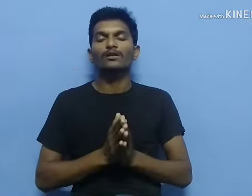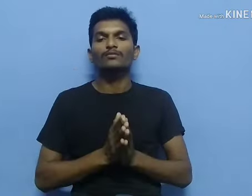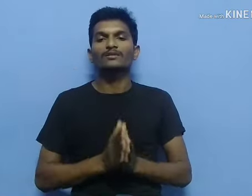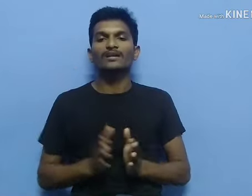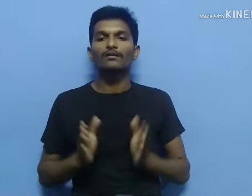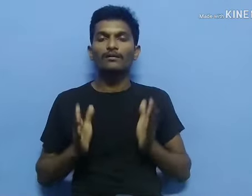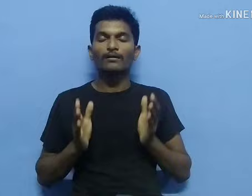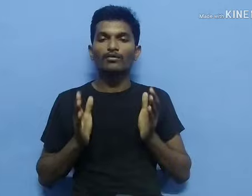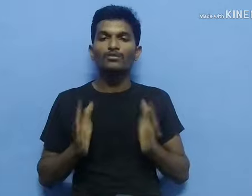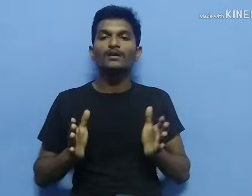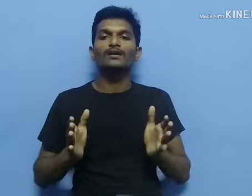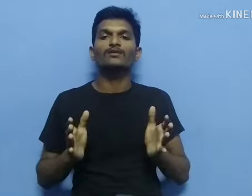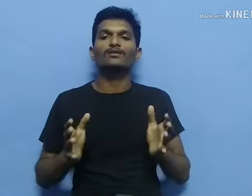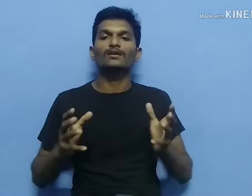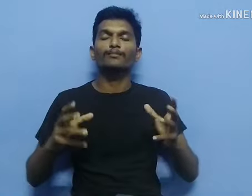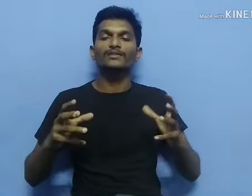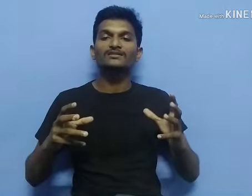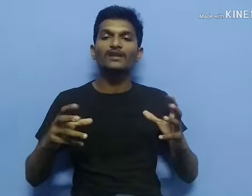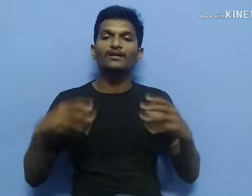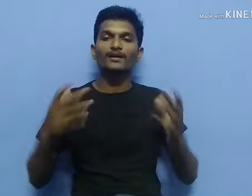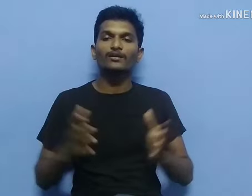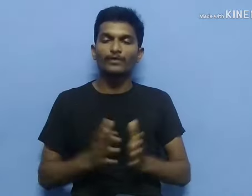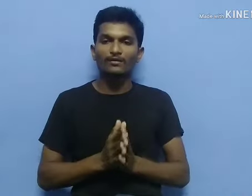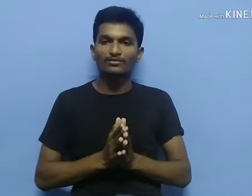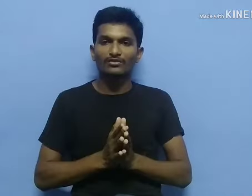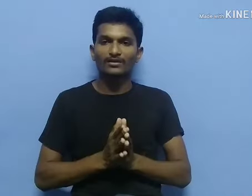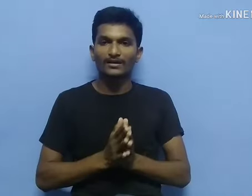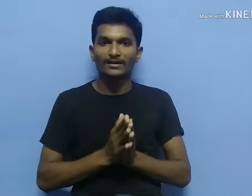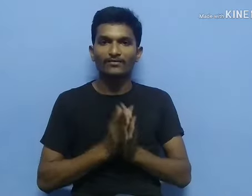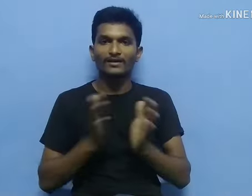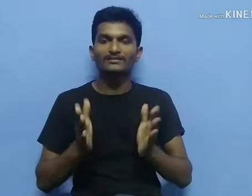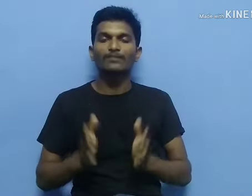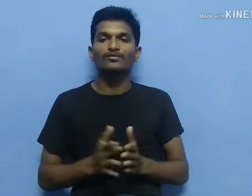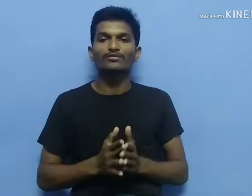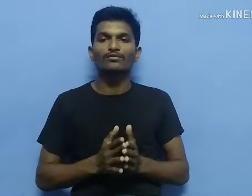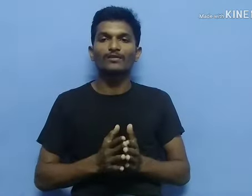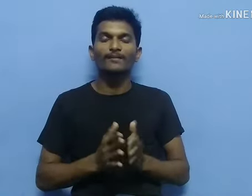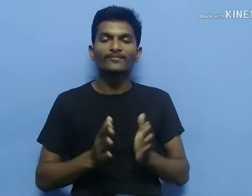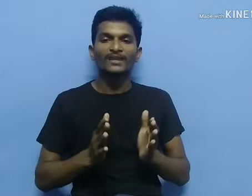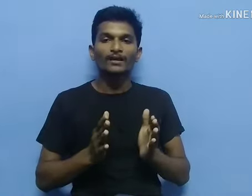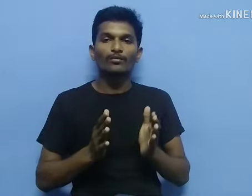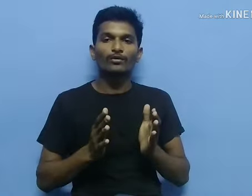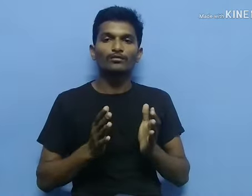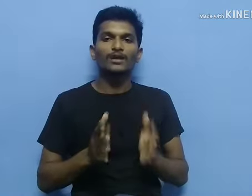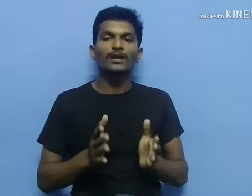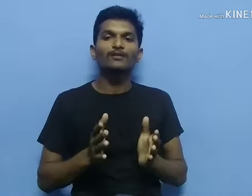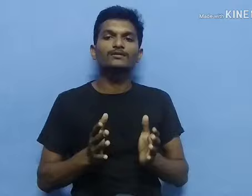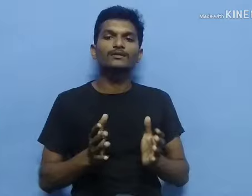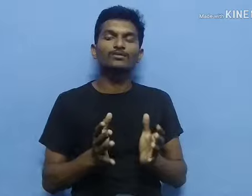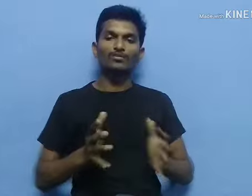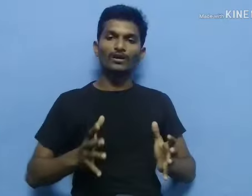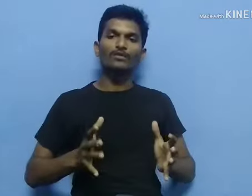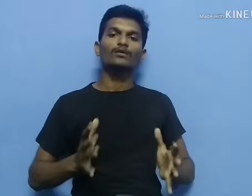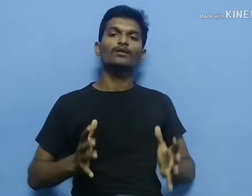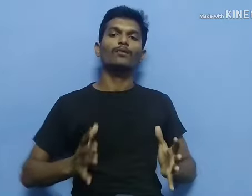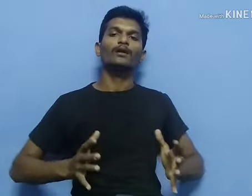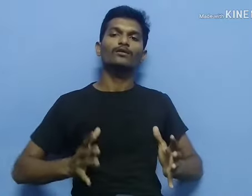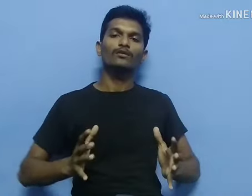என்னன்னு பாத்தீங்கன்னா, குண்டா இருக்கவங்க தான் பர்சனாலிட்டியா இருப்பாங்க அப்படின்னு சொல்றாங்க. ஃபார் எக்ஸாம்பிள் சொல்லணும்னா, இப்போ தலை வந்து ஓரளவுக்கு பாடியோட